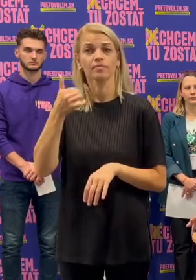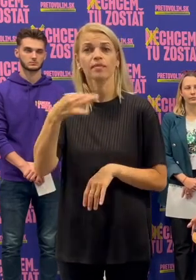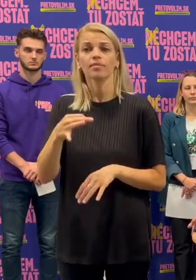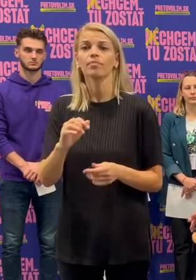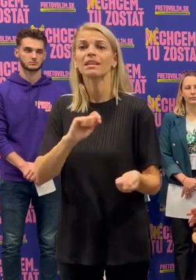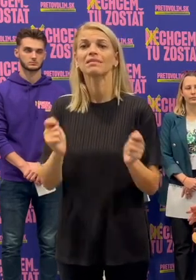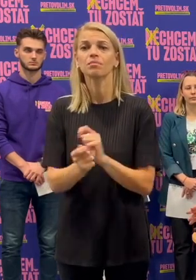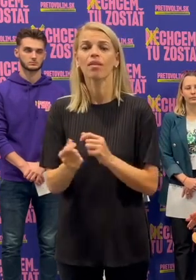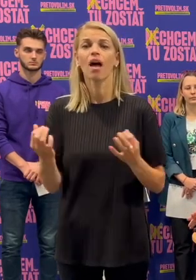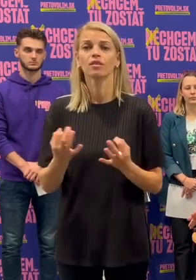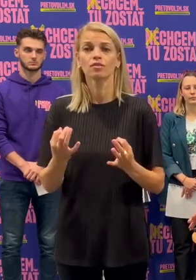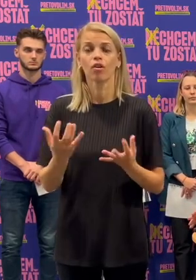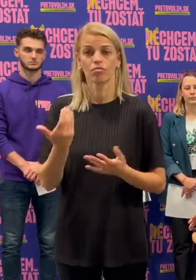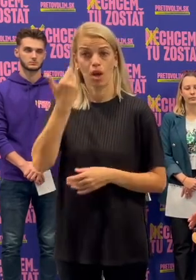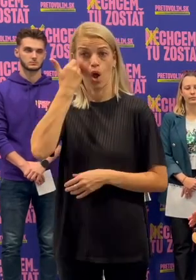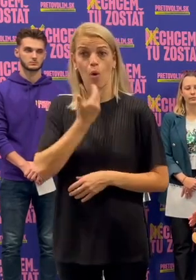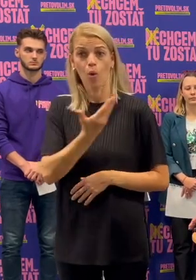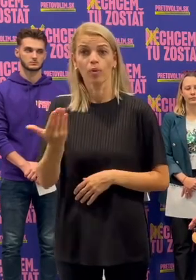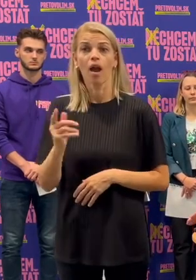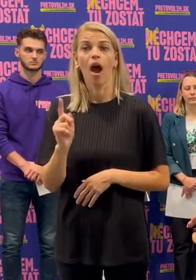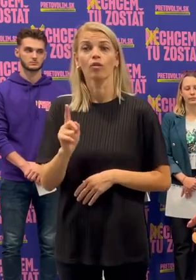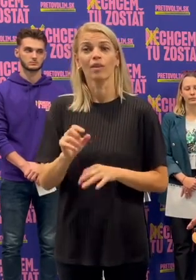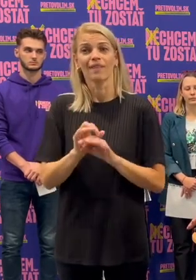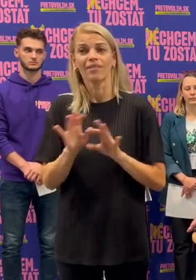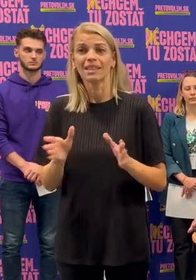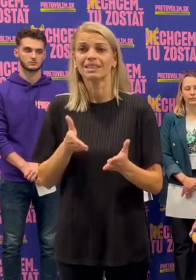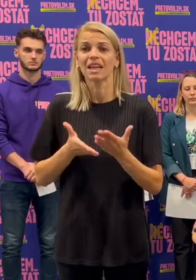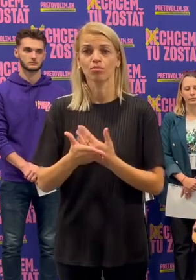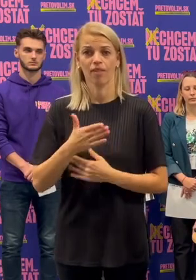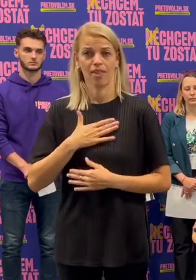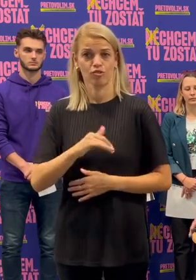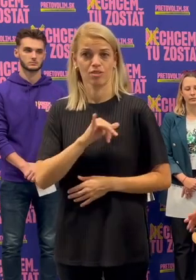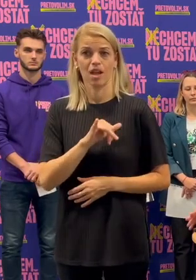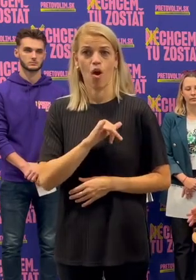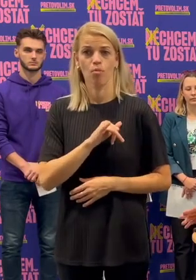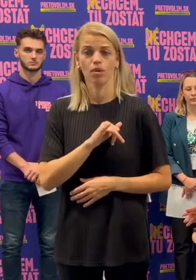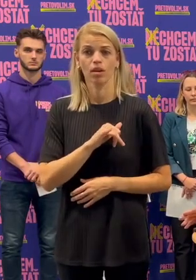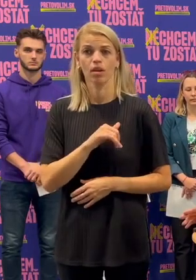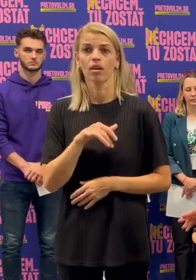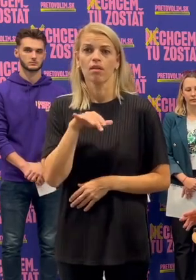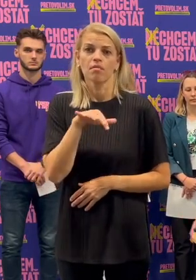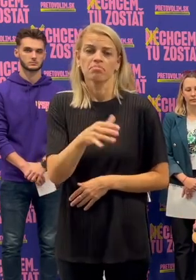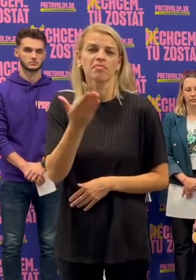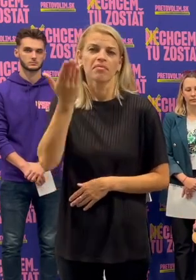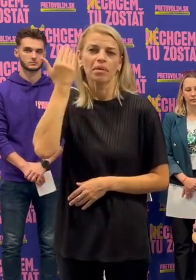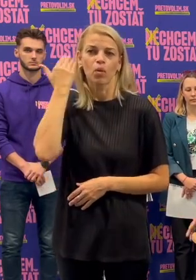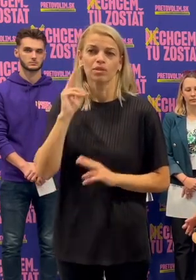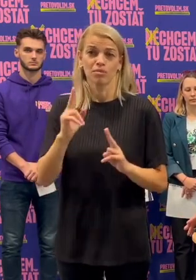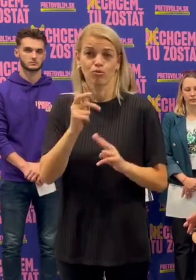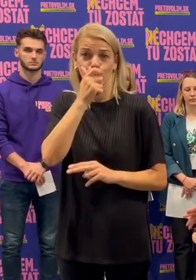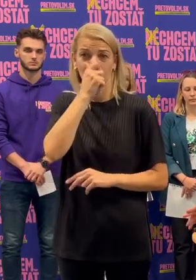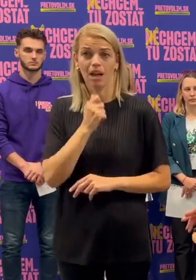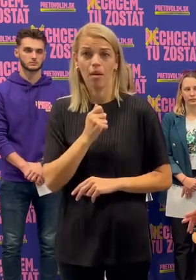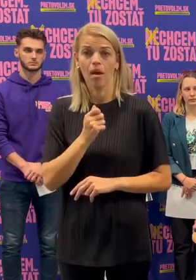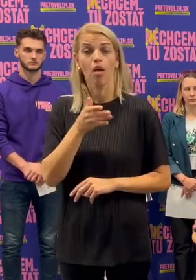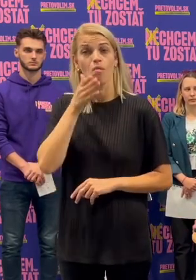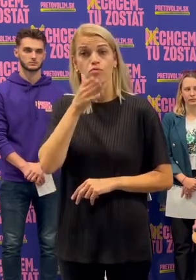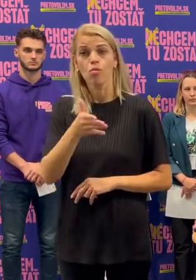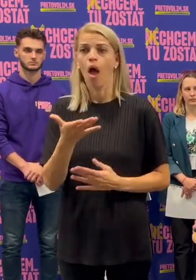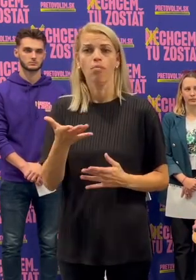zmení je, či ľudia, ktorí potenciálne môžu zastupovať naše záujmy, hoci nás možno v minulosti sklamali, budú alebo